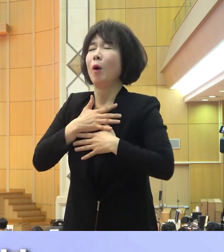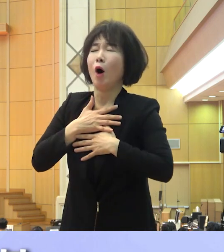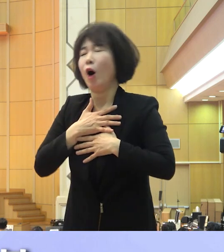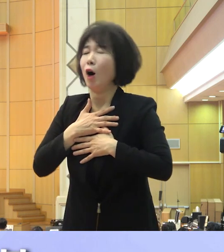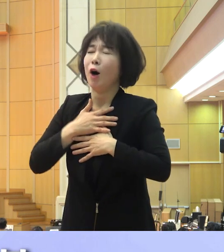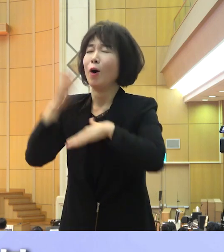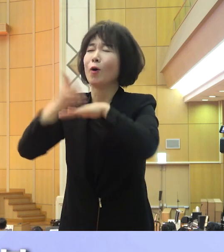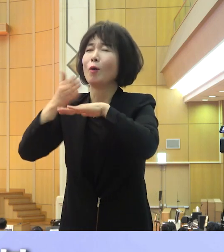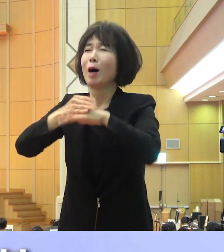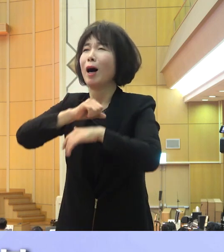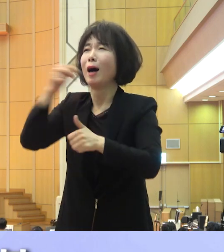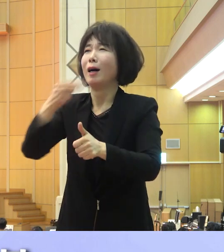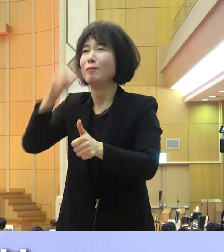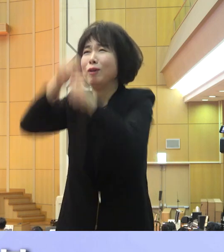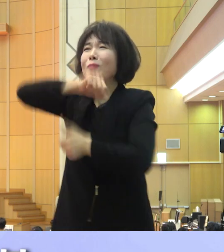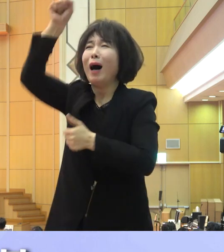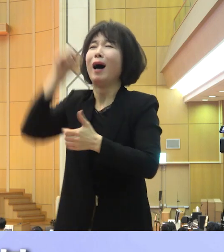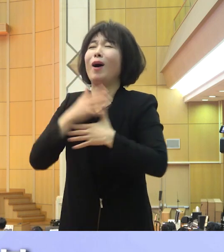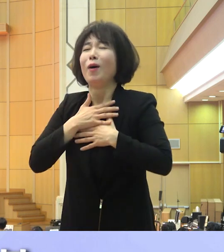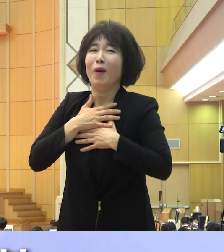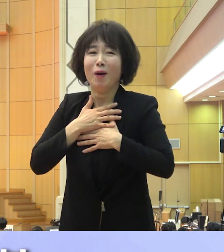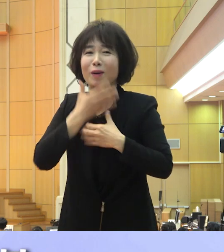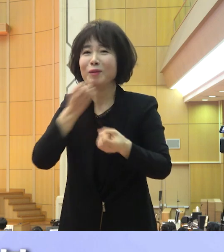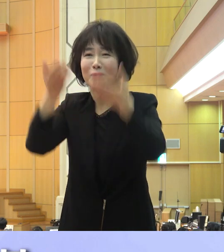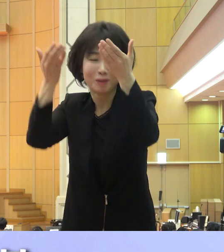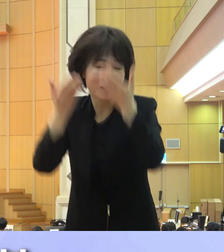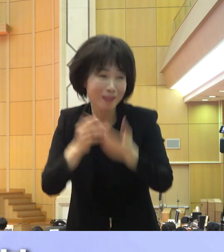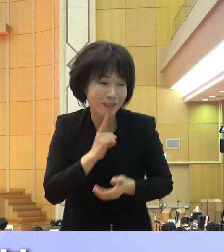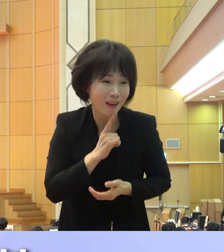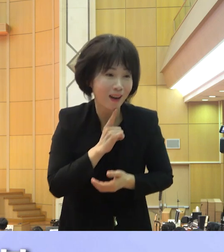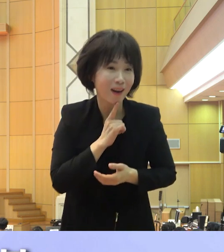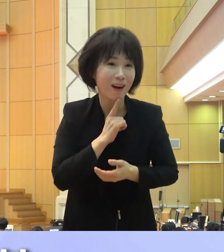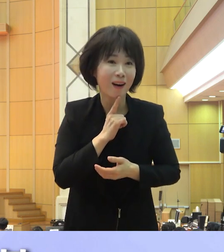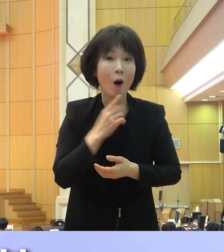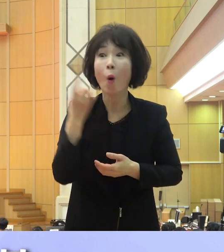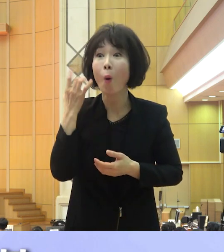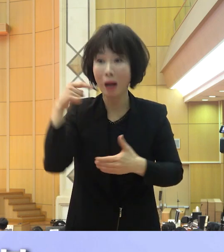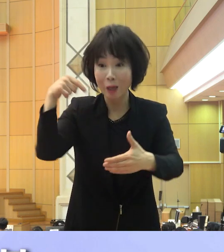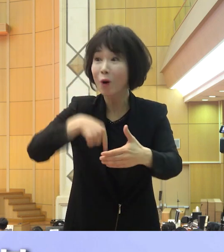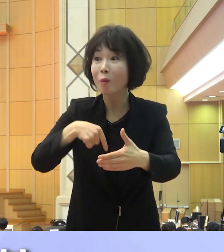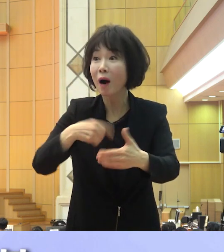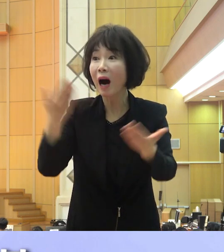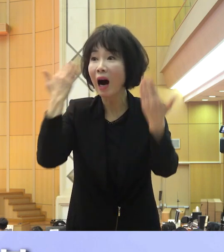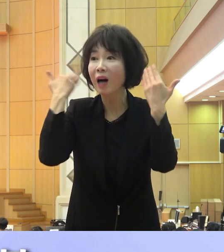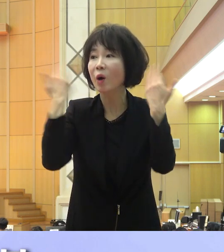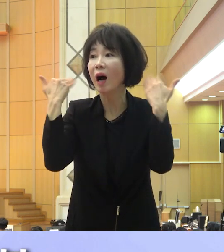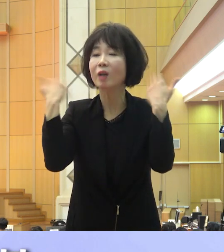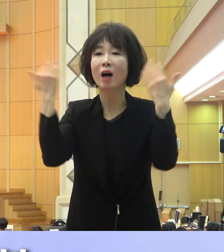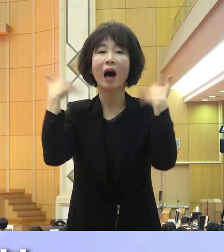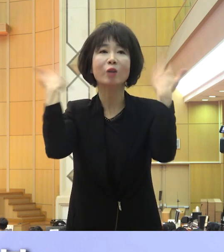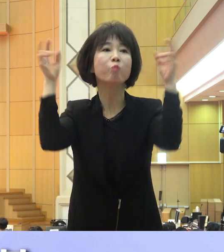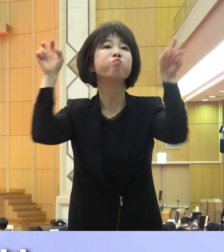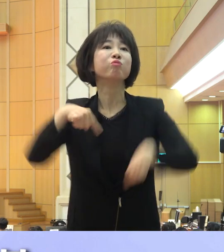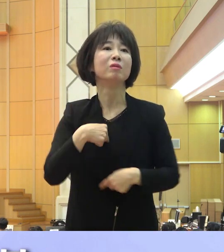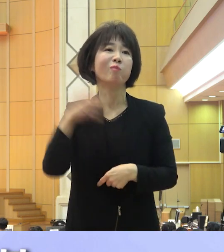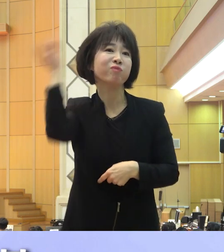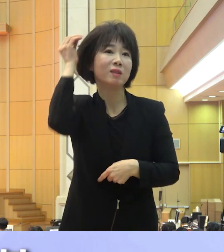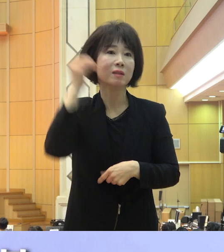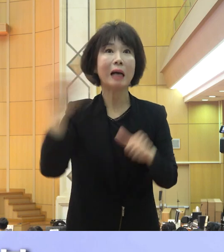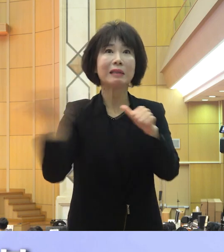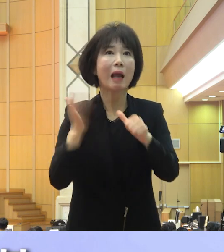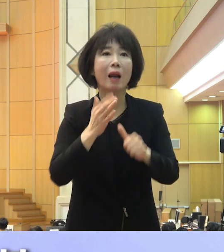보니까 주님이 축복해 주셔가지고 그런가 신문 보고만 하던 사람이 어떻게 세상에